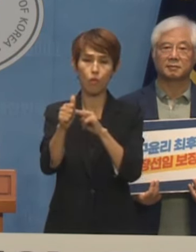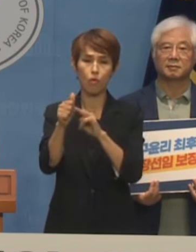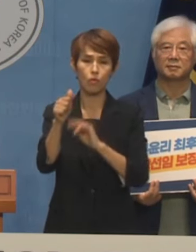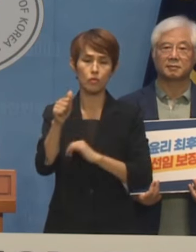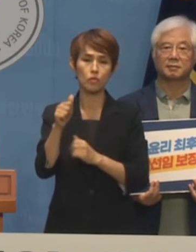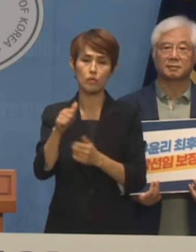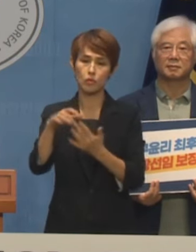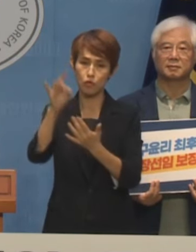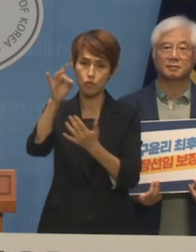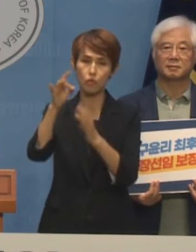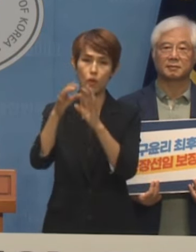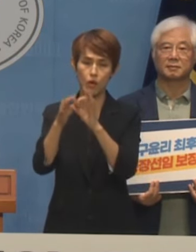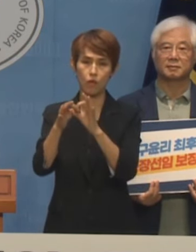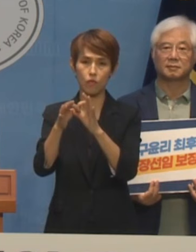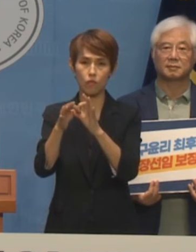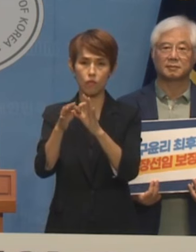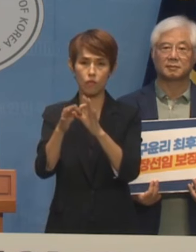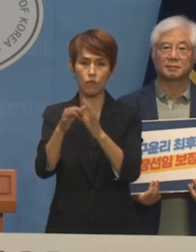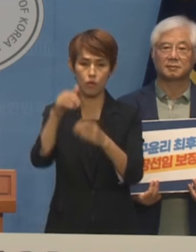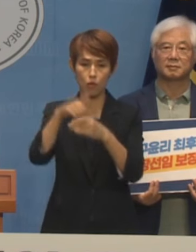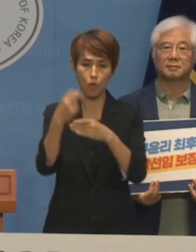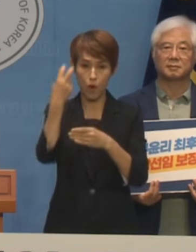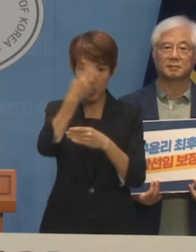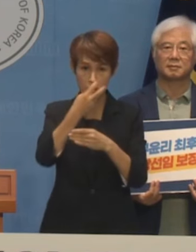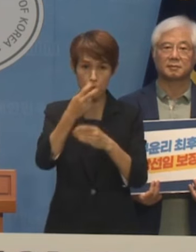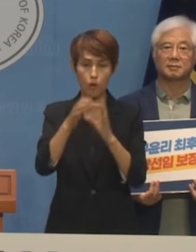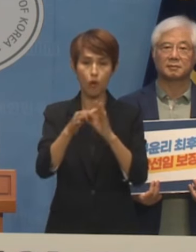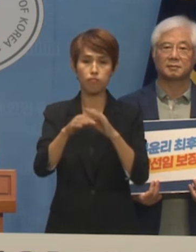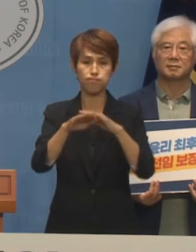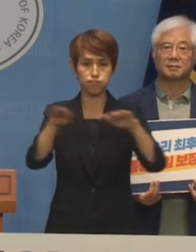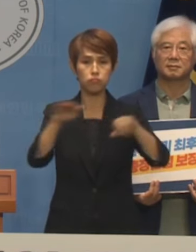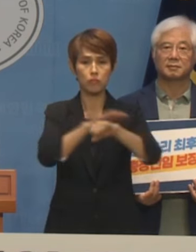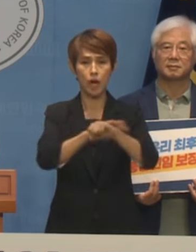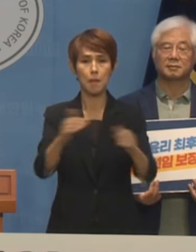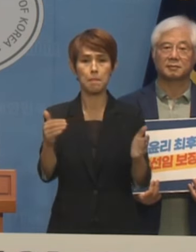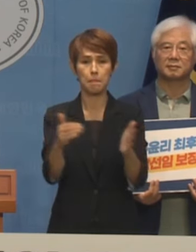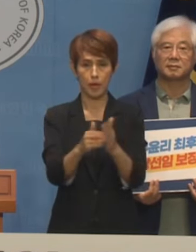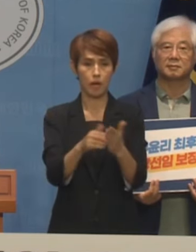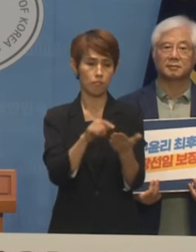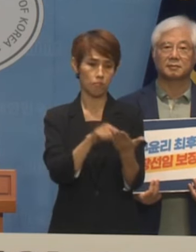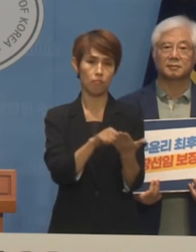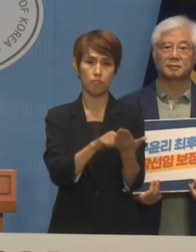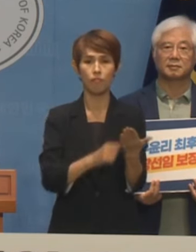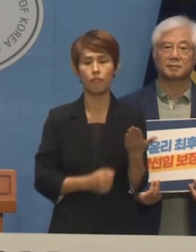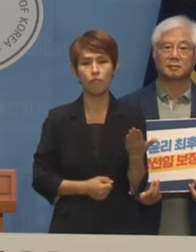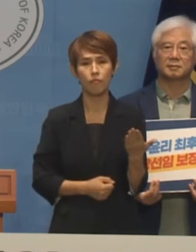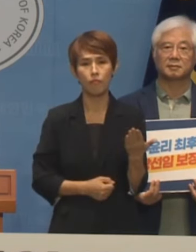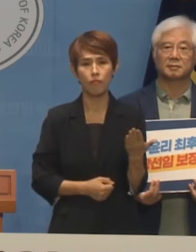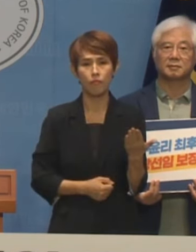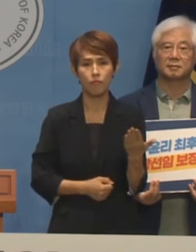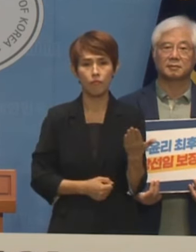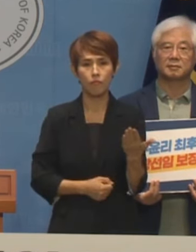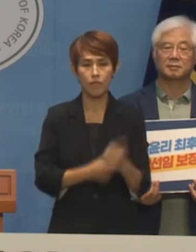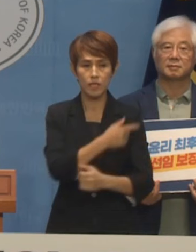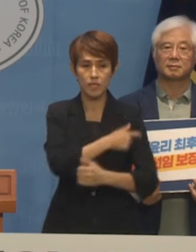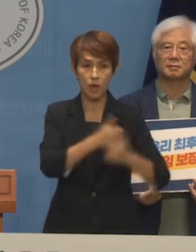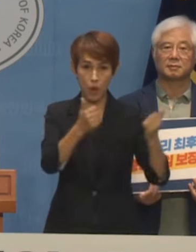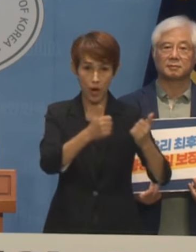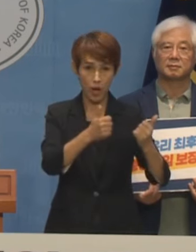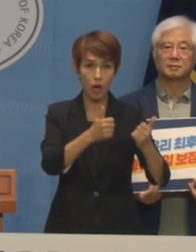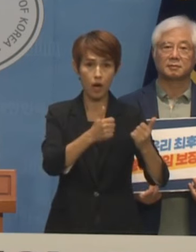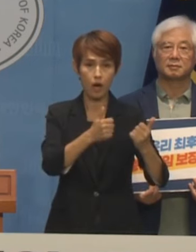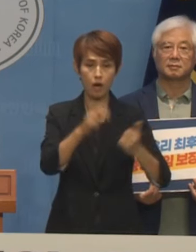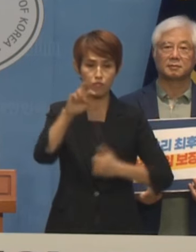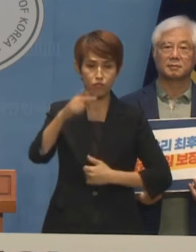선거 관리 규정에 근거하여 중립적이고 공정하게 진행되었음이라고 밝히며 이사회가